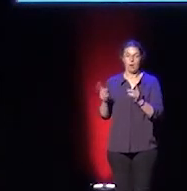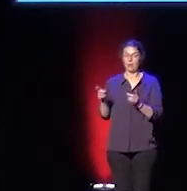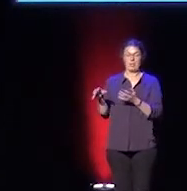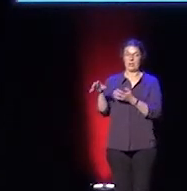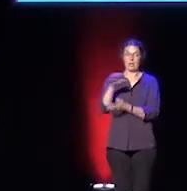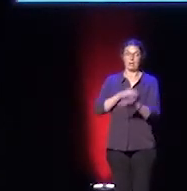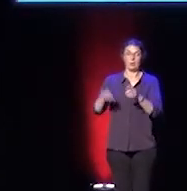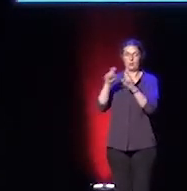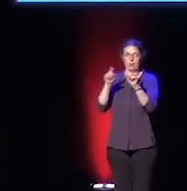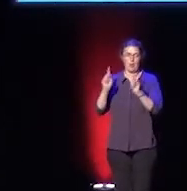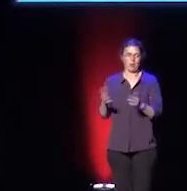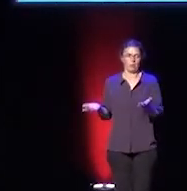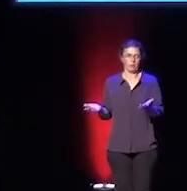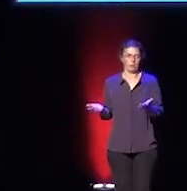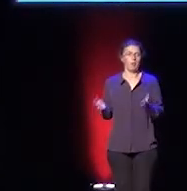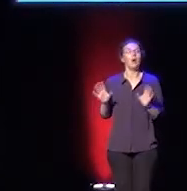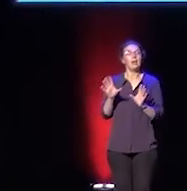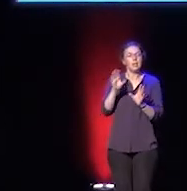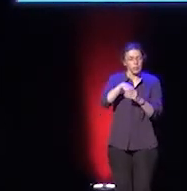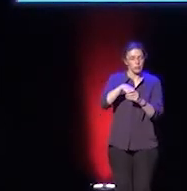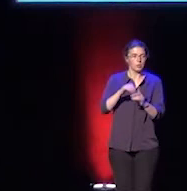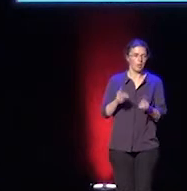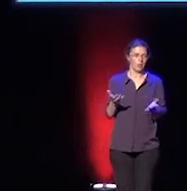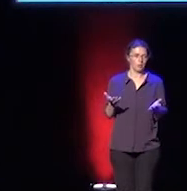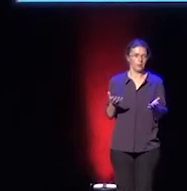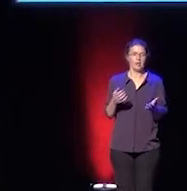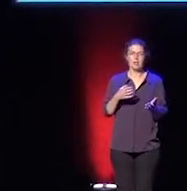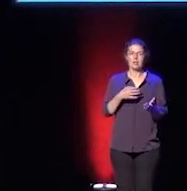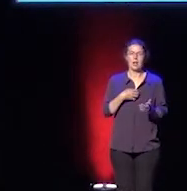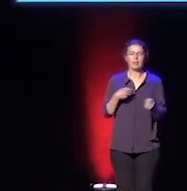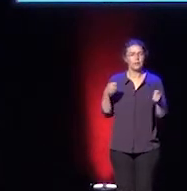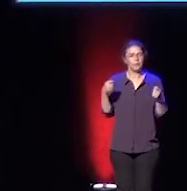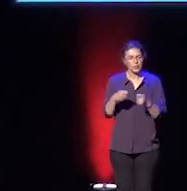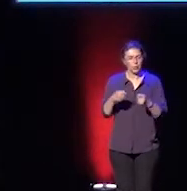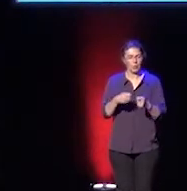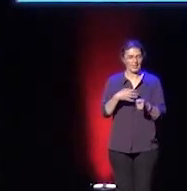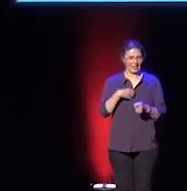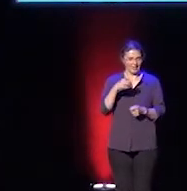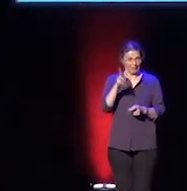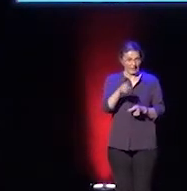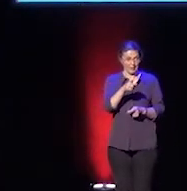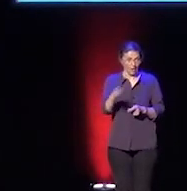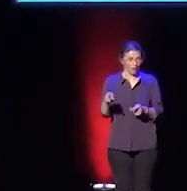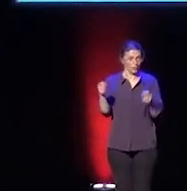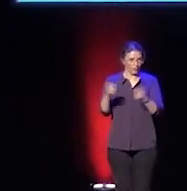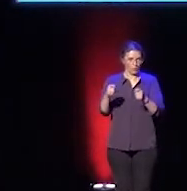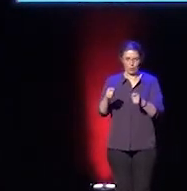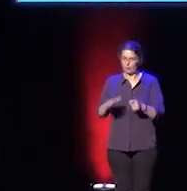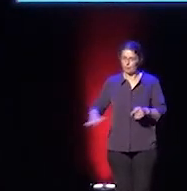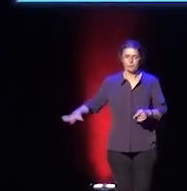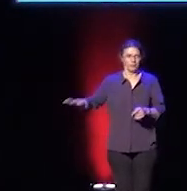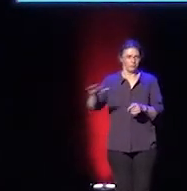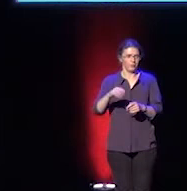Thema übrigens auch, um Inklusion, um Krankenversorgung, um Krankenhausversorgung auch in der Fläche,